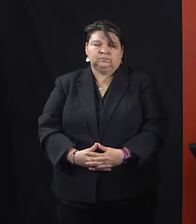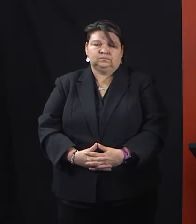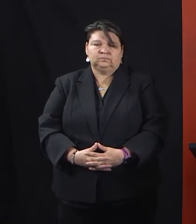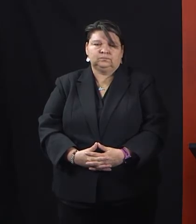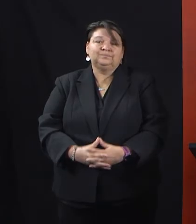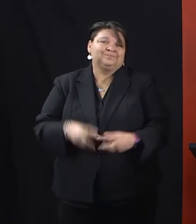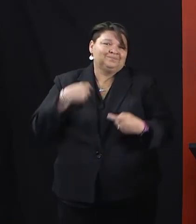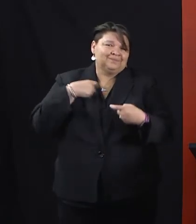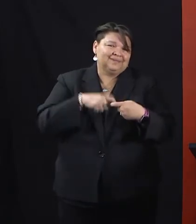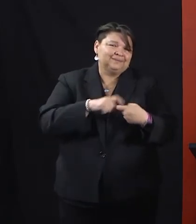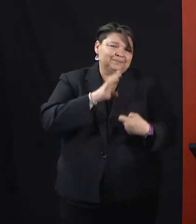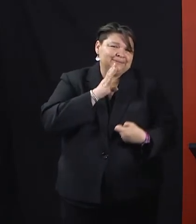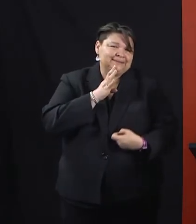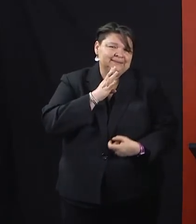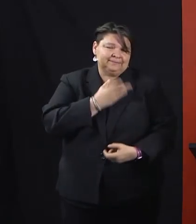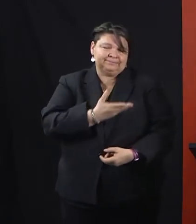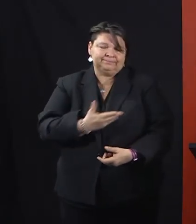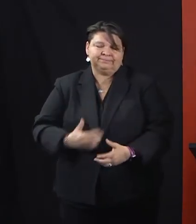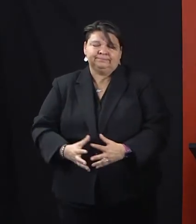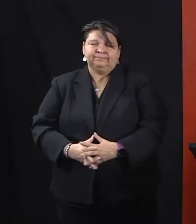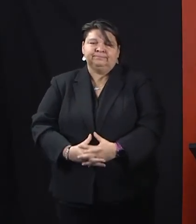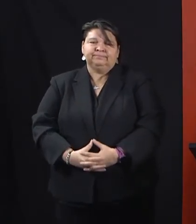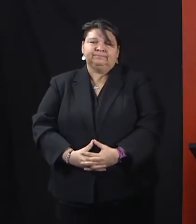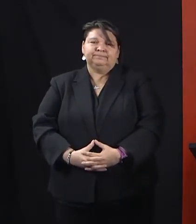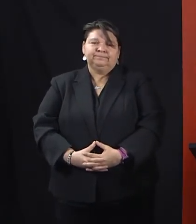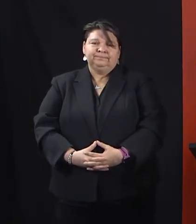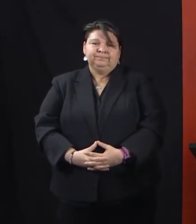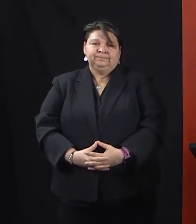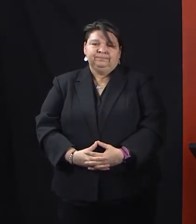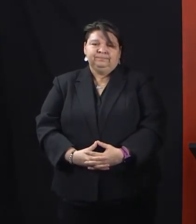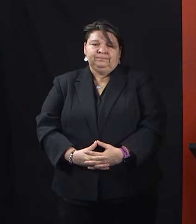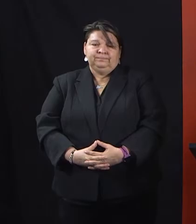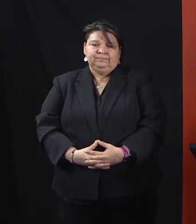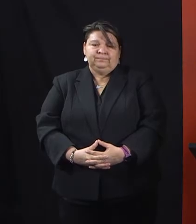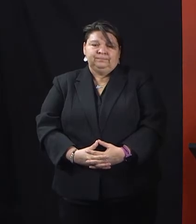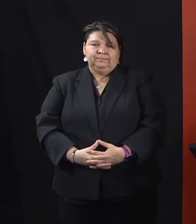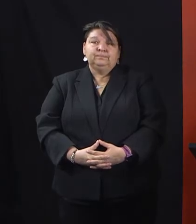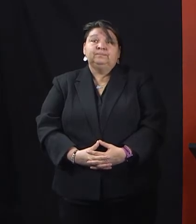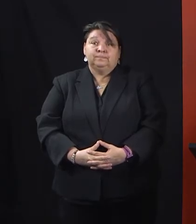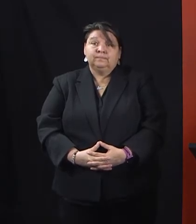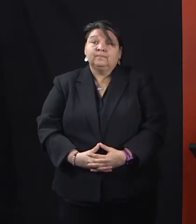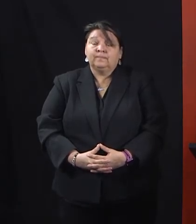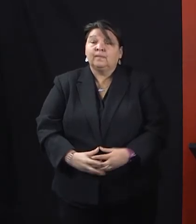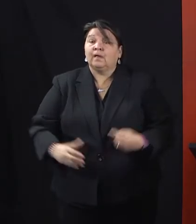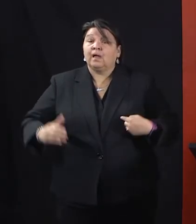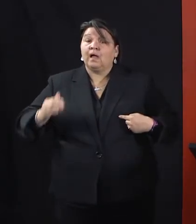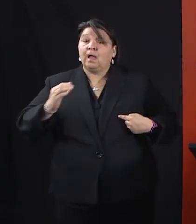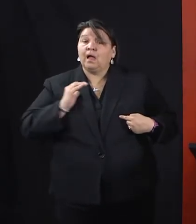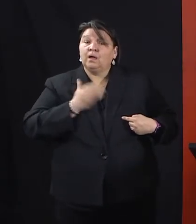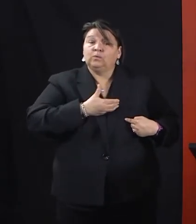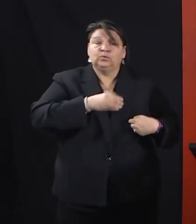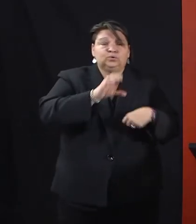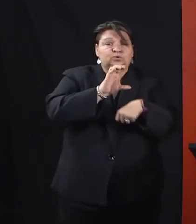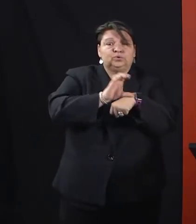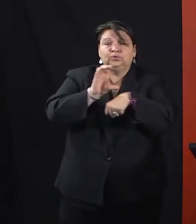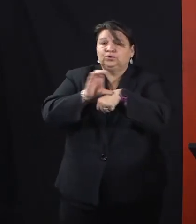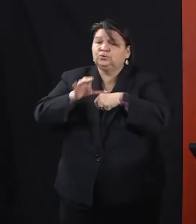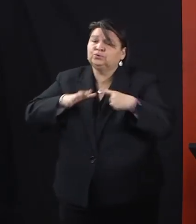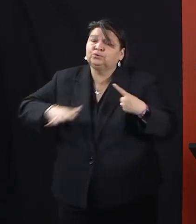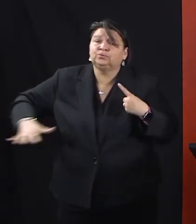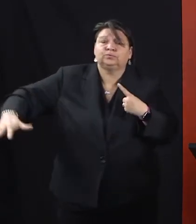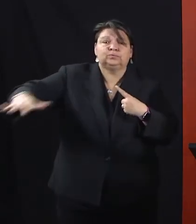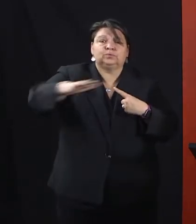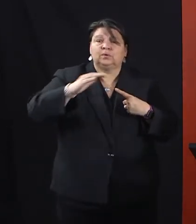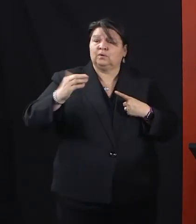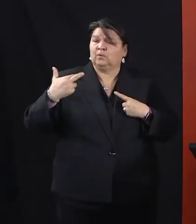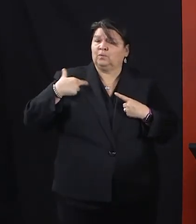Enfermedades, conocidas como en inglés CDC. And our religious leaders and our churches and our houses of worship